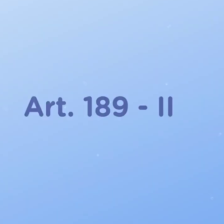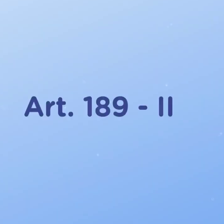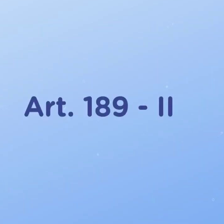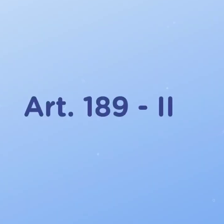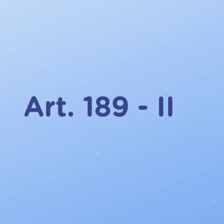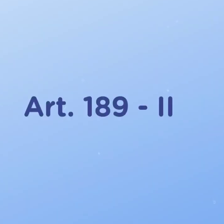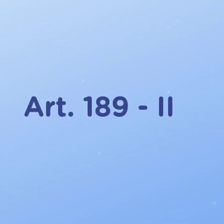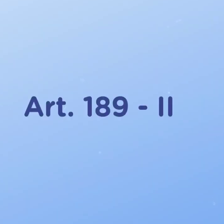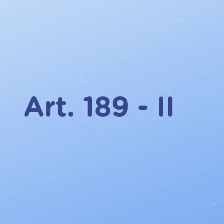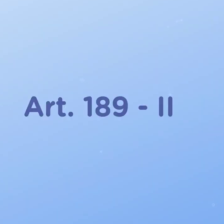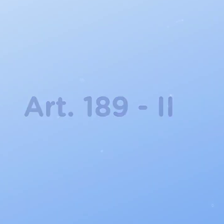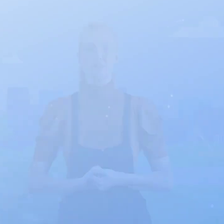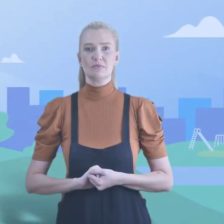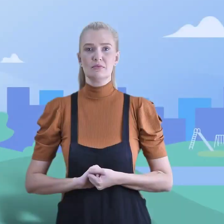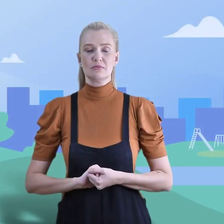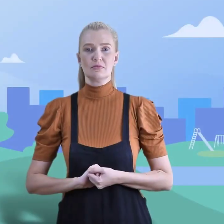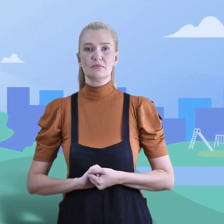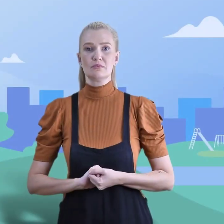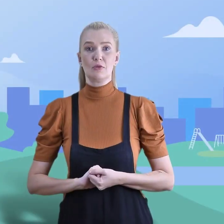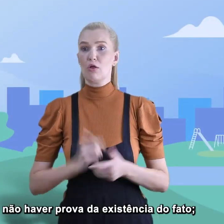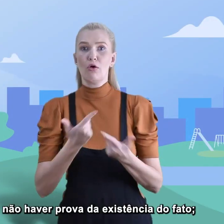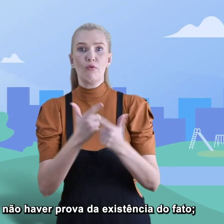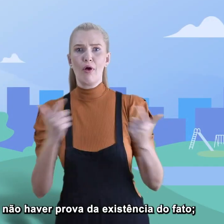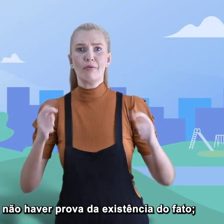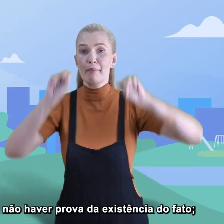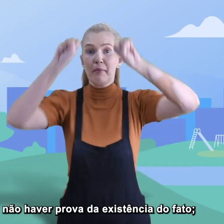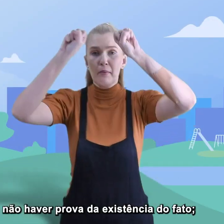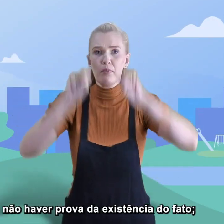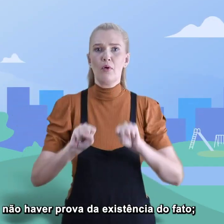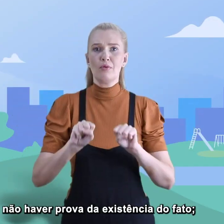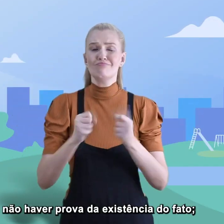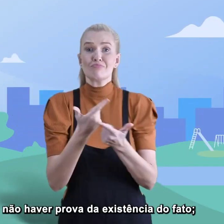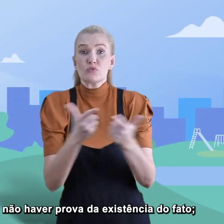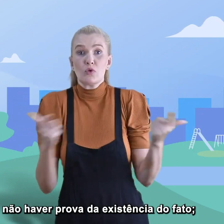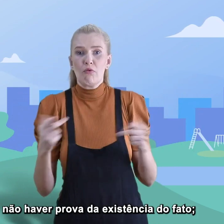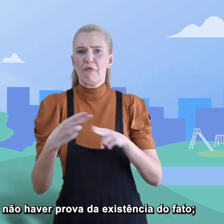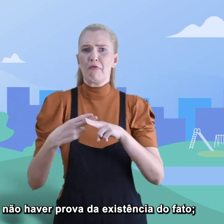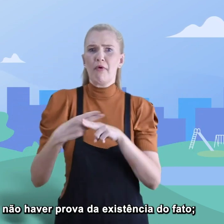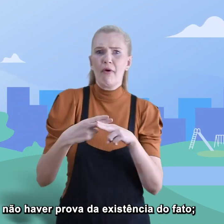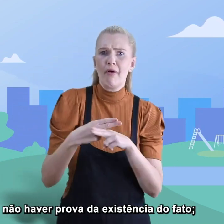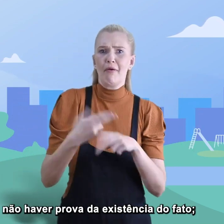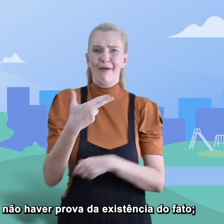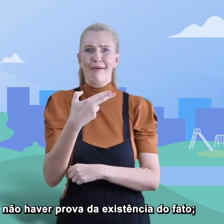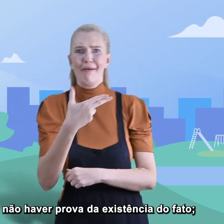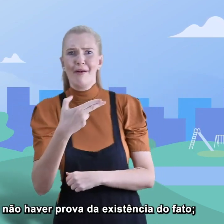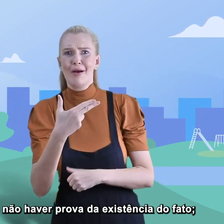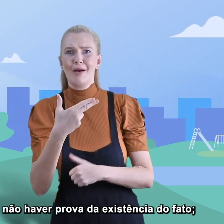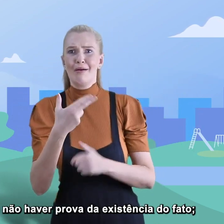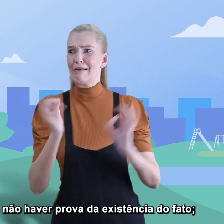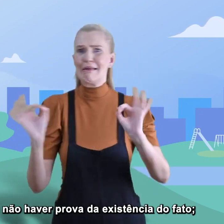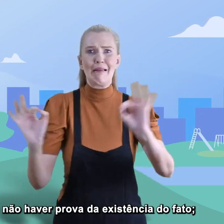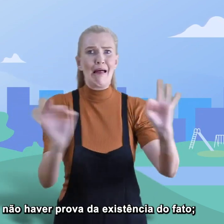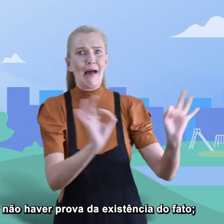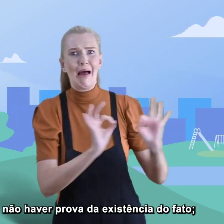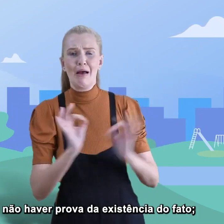Artigo 189, inciso 2º. Não haver prova da existência do fato.